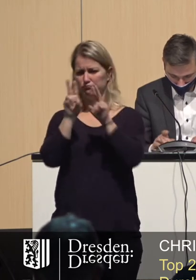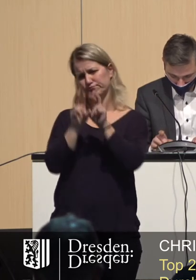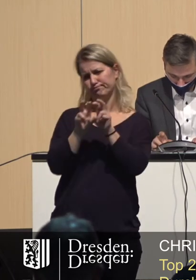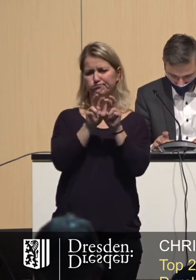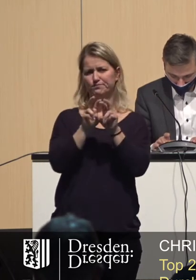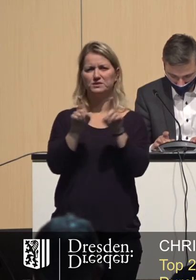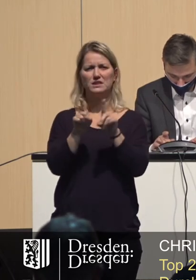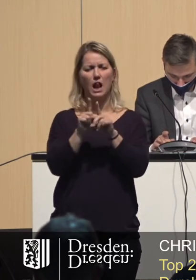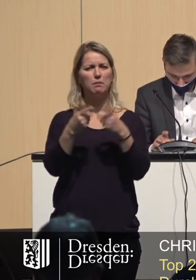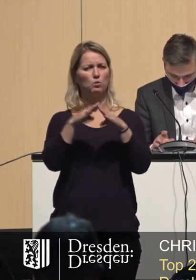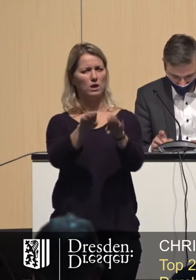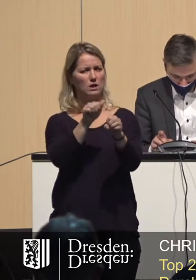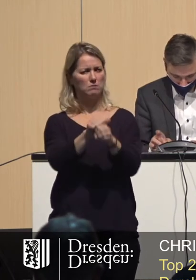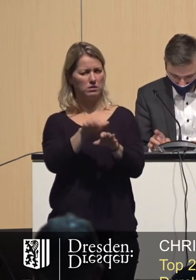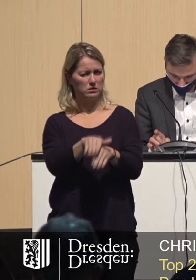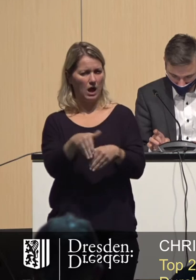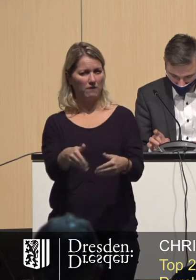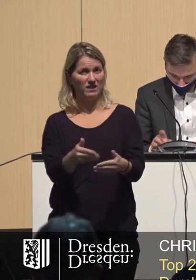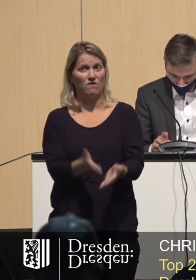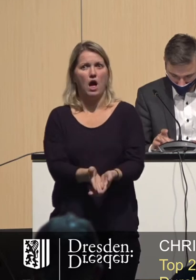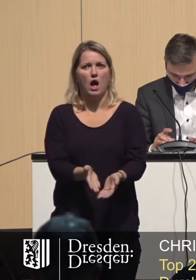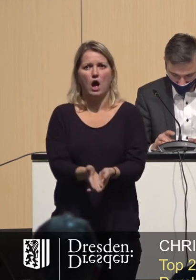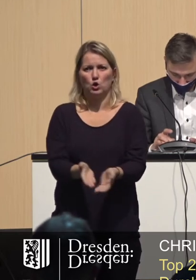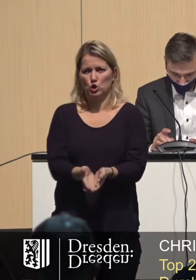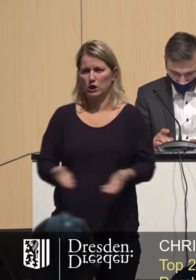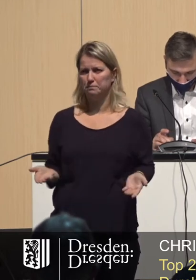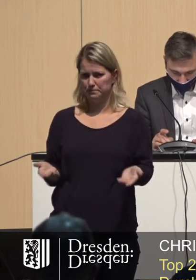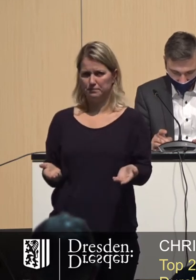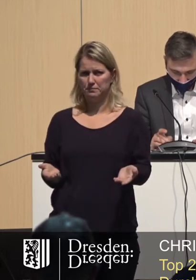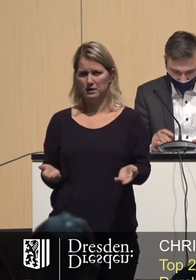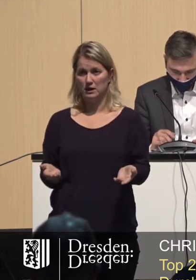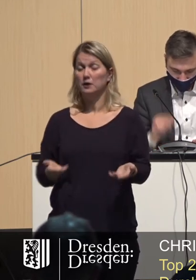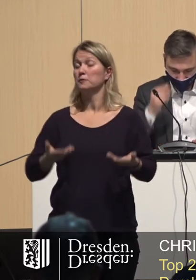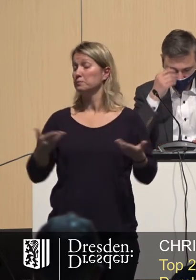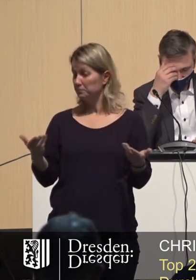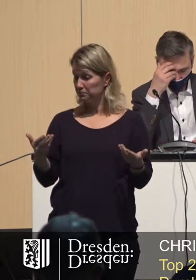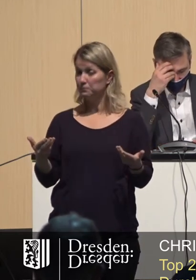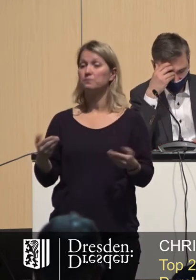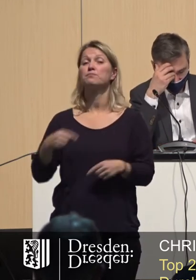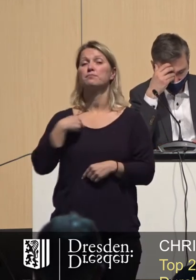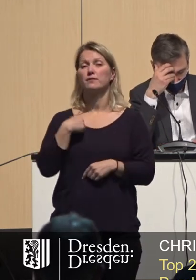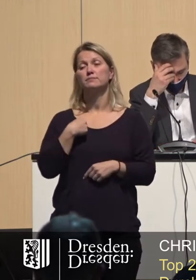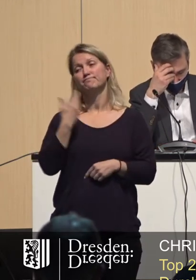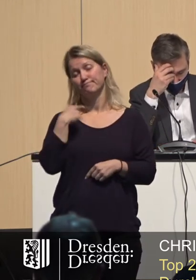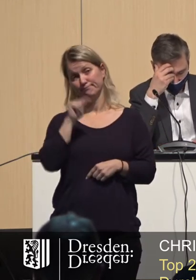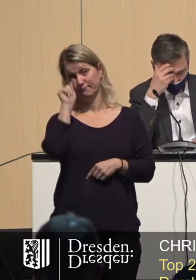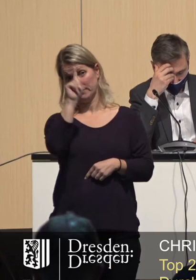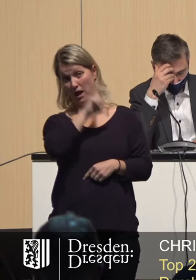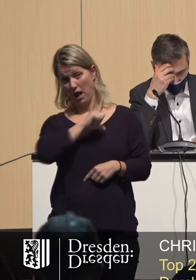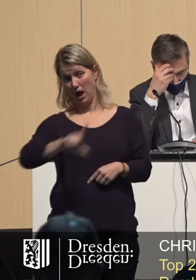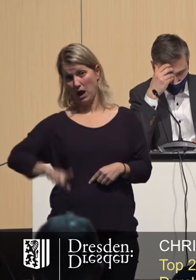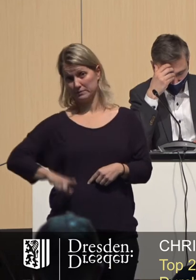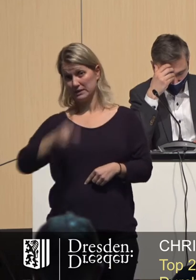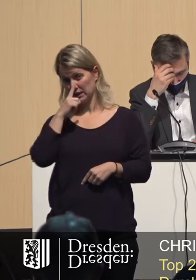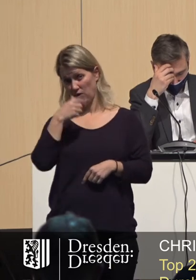im Weihnachtsmarkt stehen? Weil wir, und da bin ich dann auch bei dieser unsäglichen Demonstration in